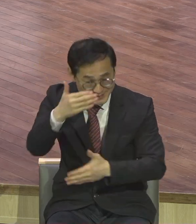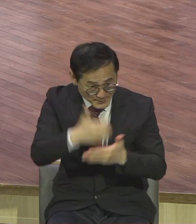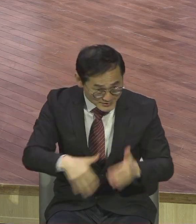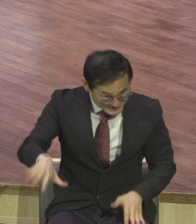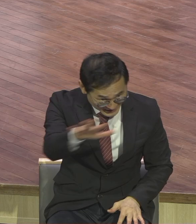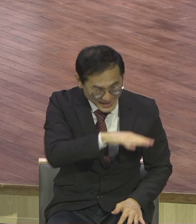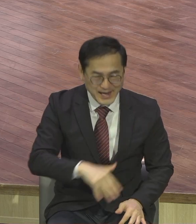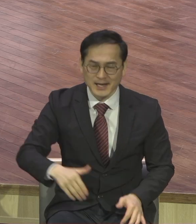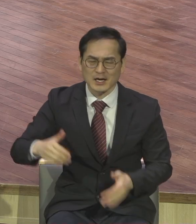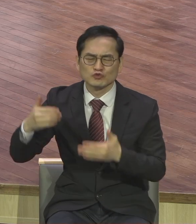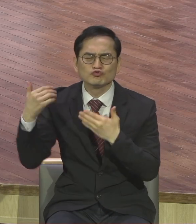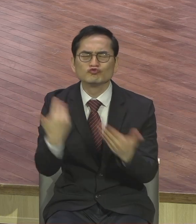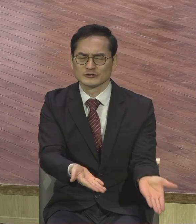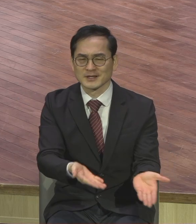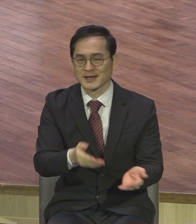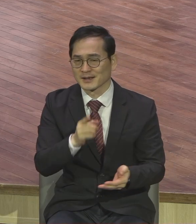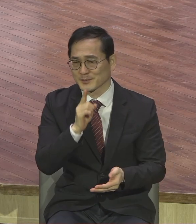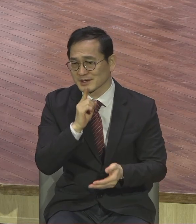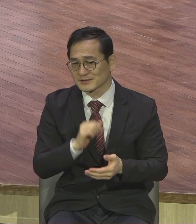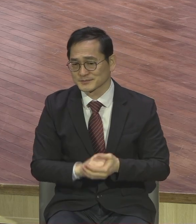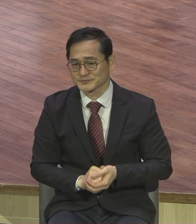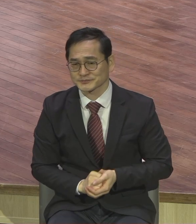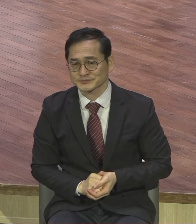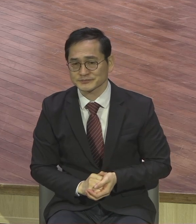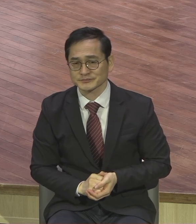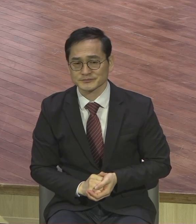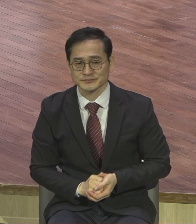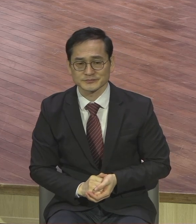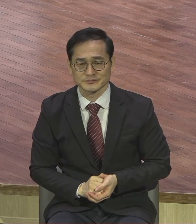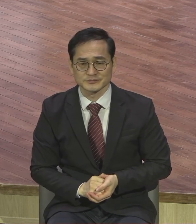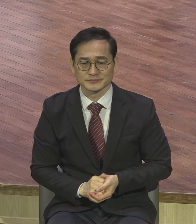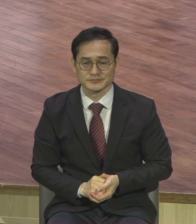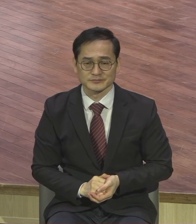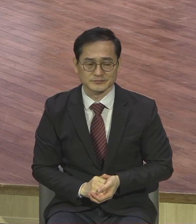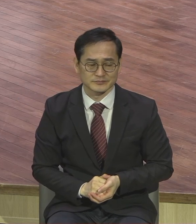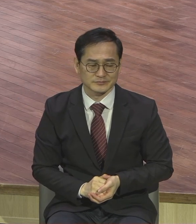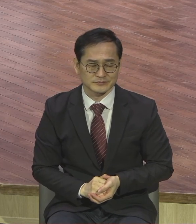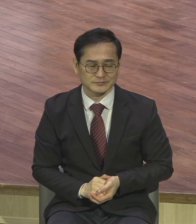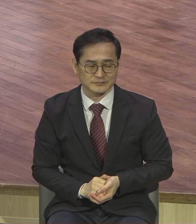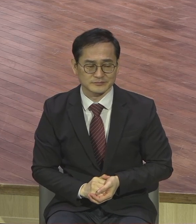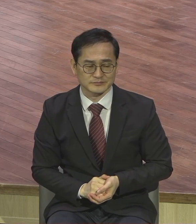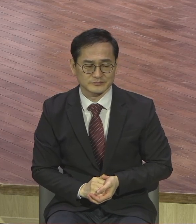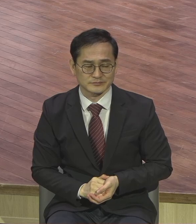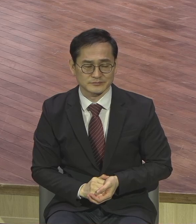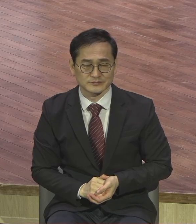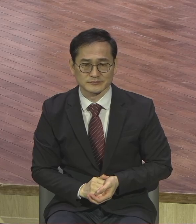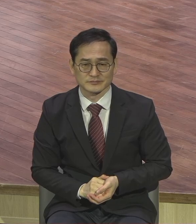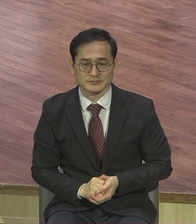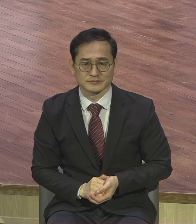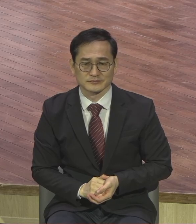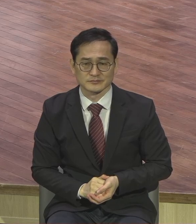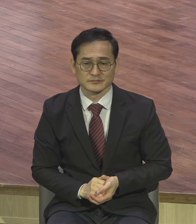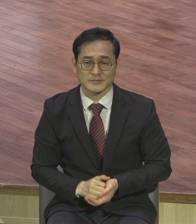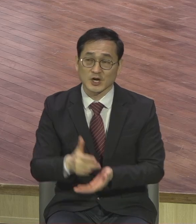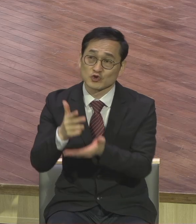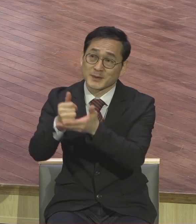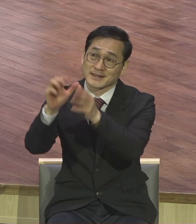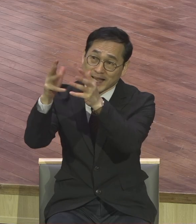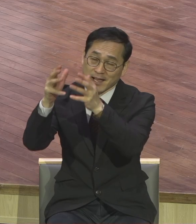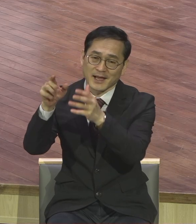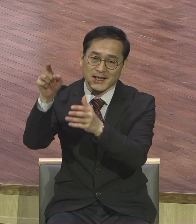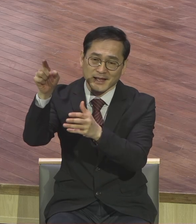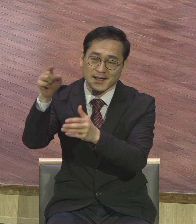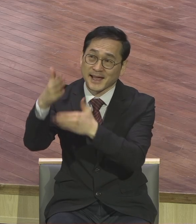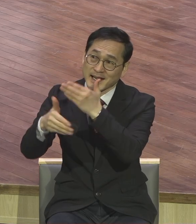교동문제는 했는데 그냥 교동문을 연불해 오듯이 그냥 여기서 그 나라와 그 일을